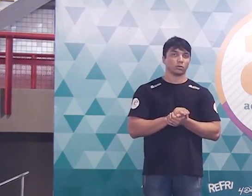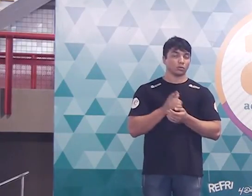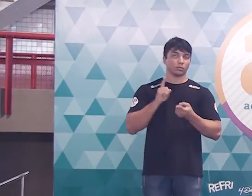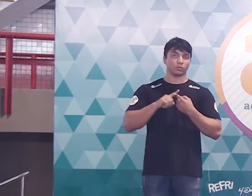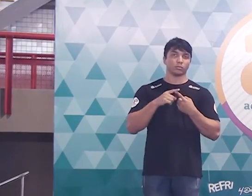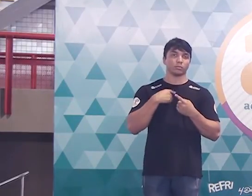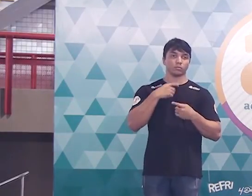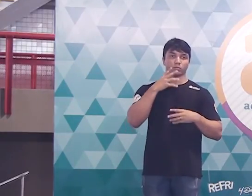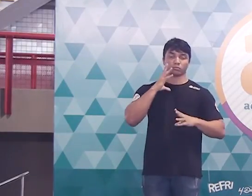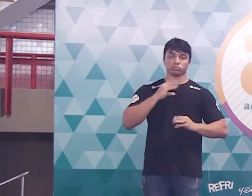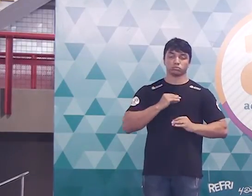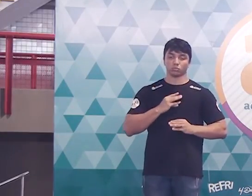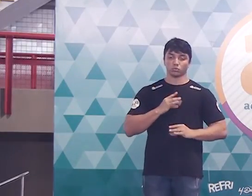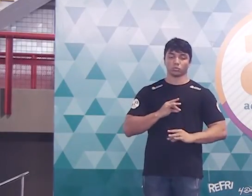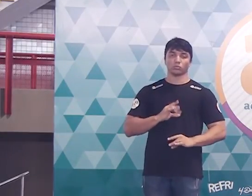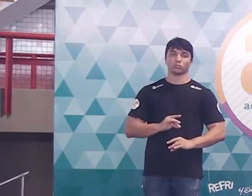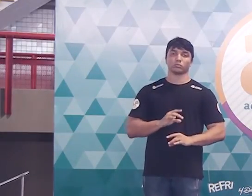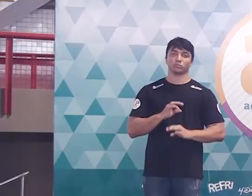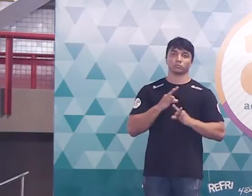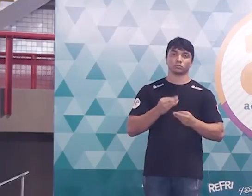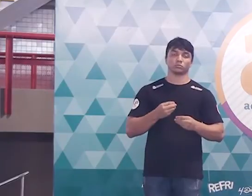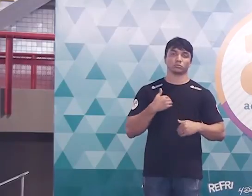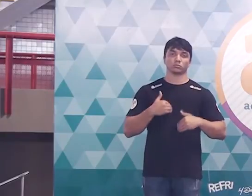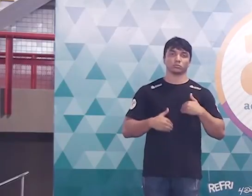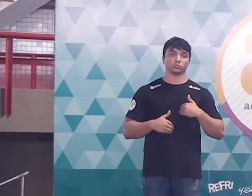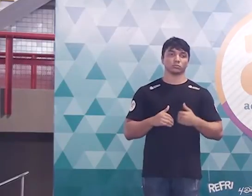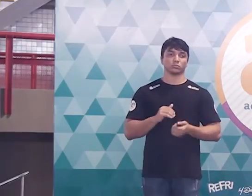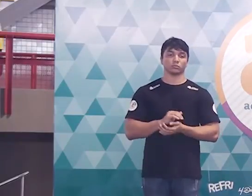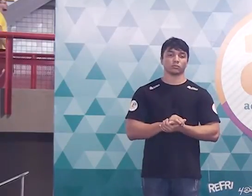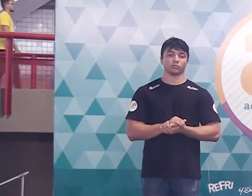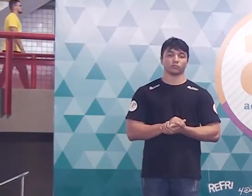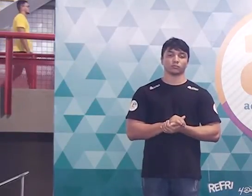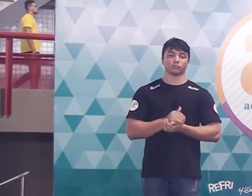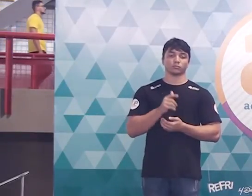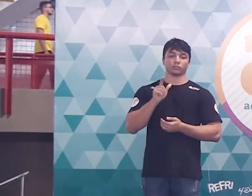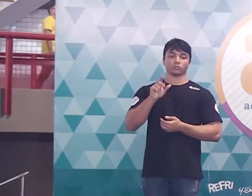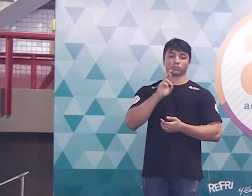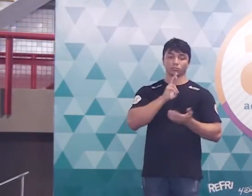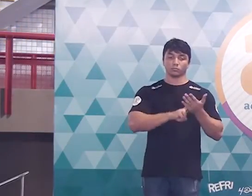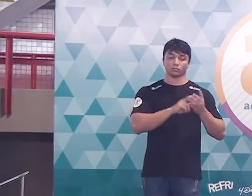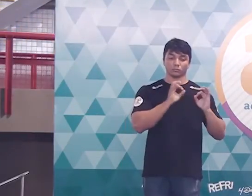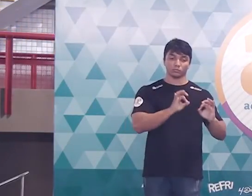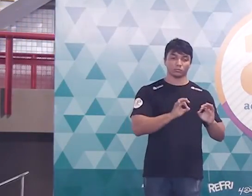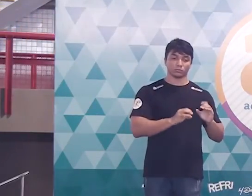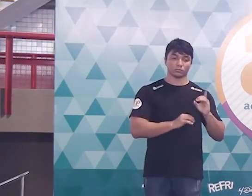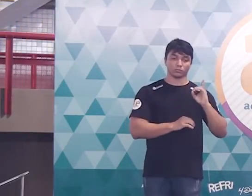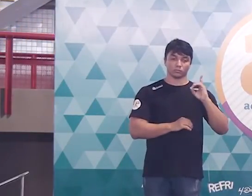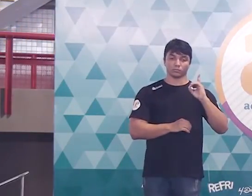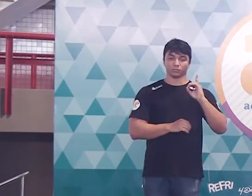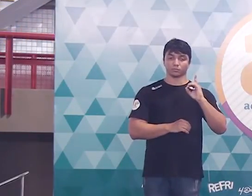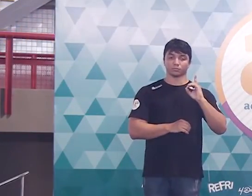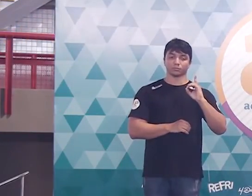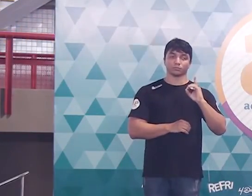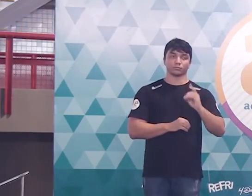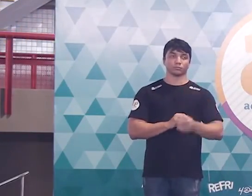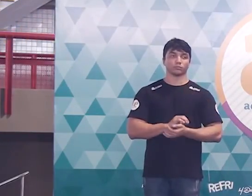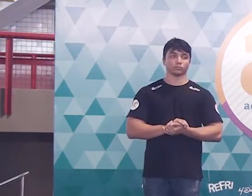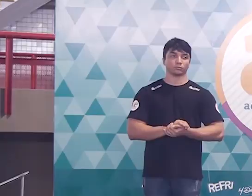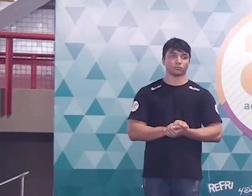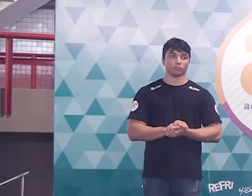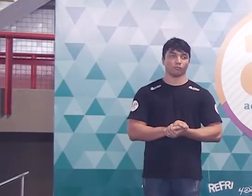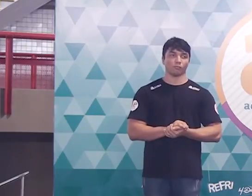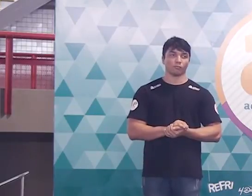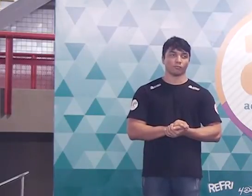É falência múltipla dos órgãos. Vamos para a nossa próxima questão. Então a resposta da 9 foi qual, gente? Item D de dado,